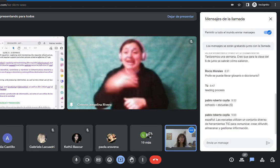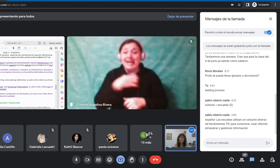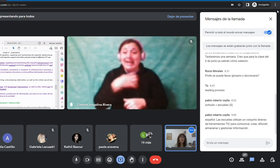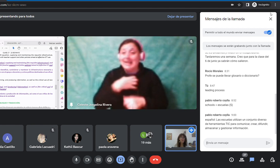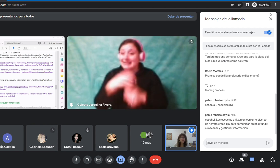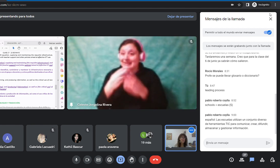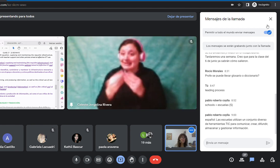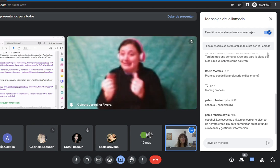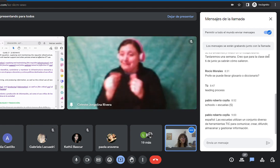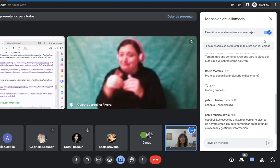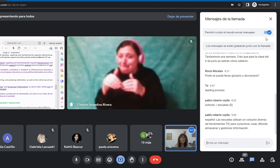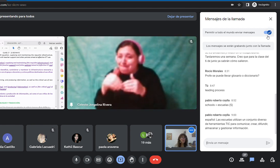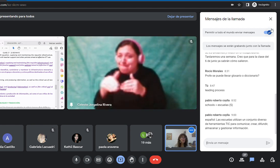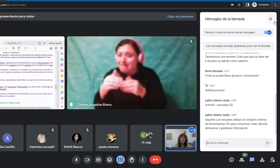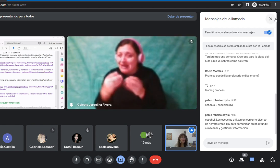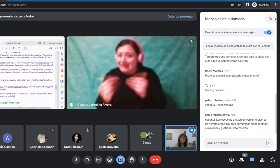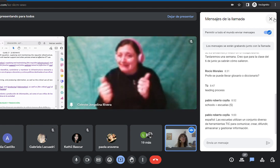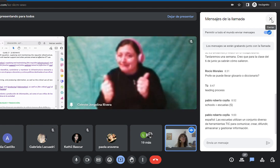Bien.